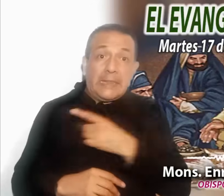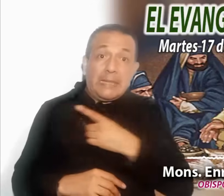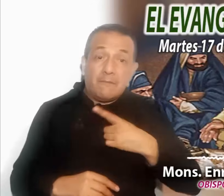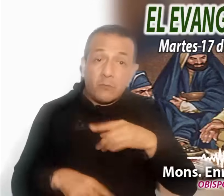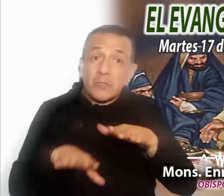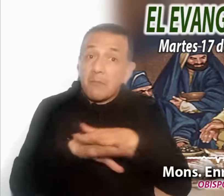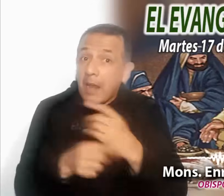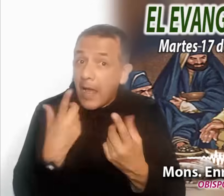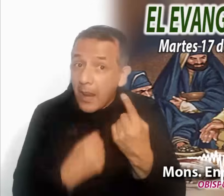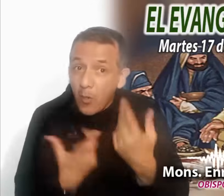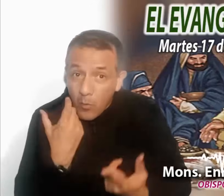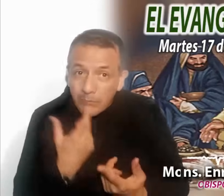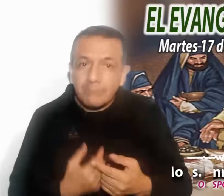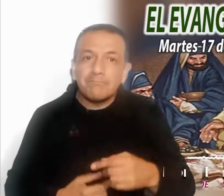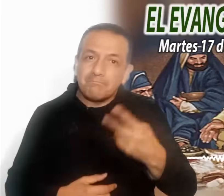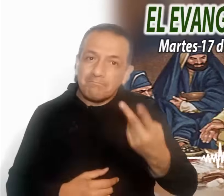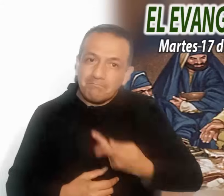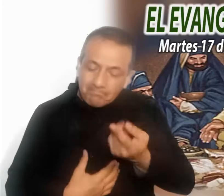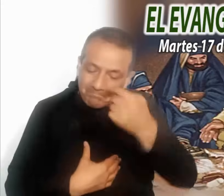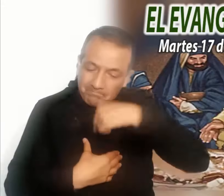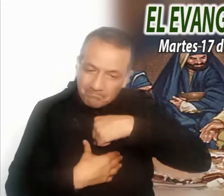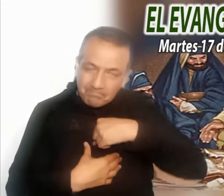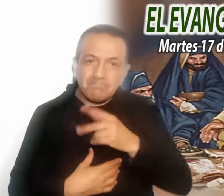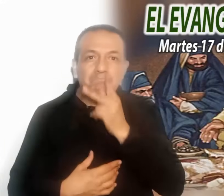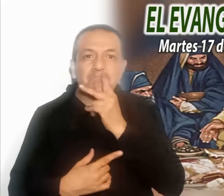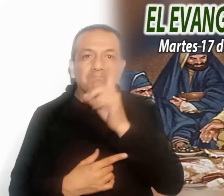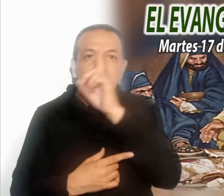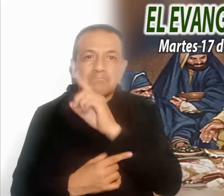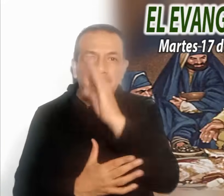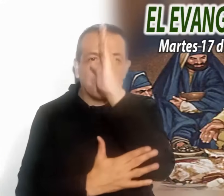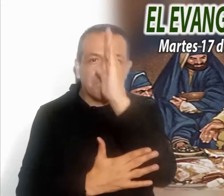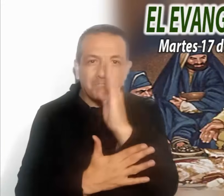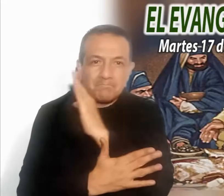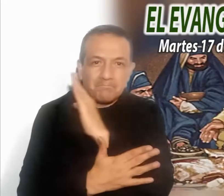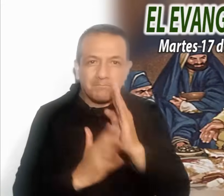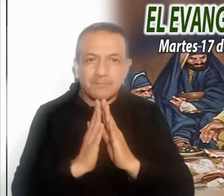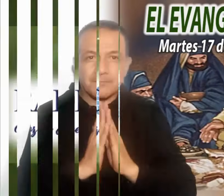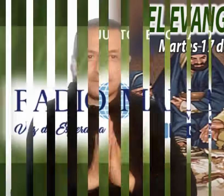que cambiar? El Señor te bendiga en nombre del Padre, del Hijo y del Espíritu Santo.